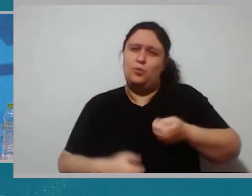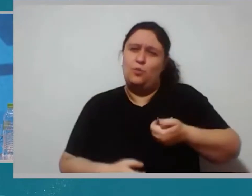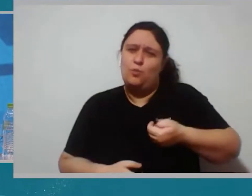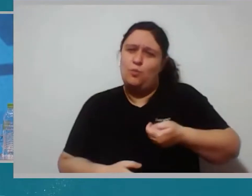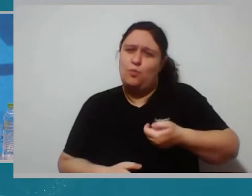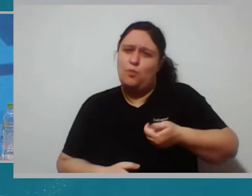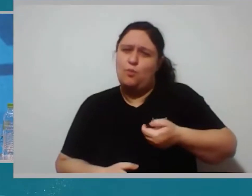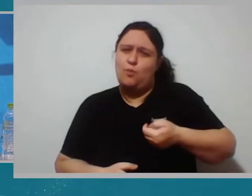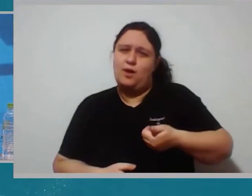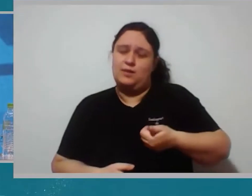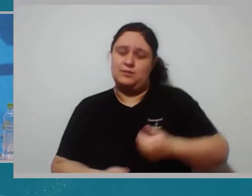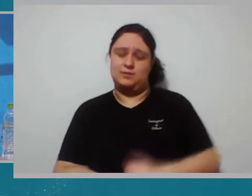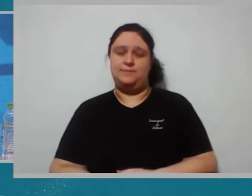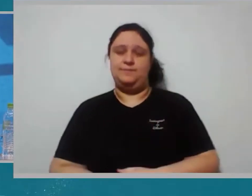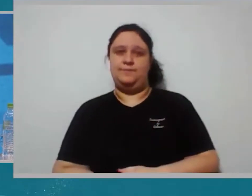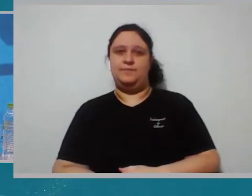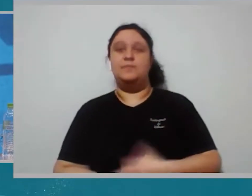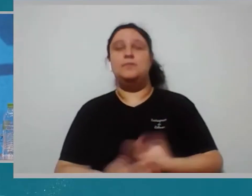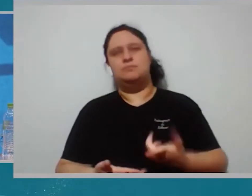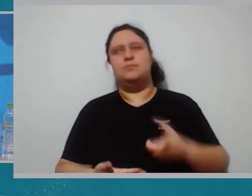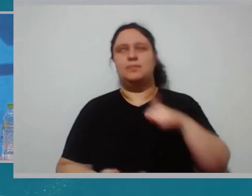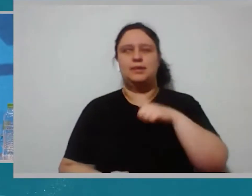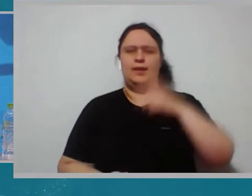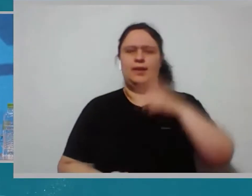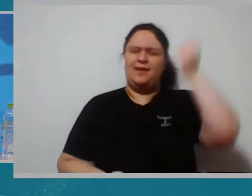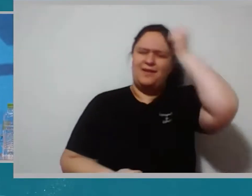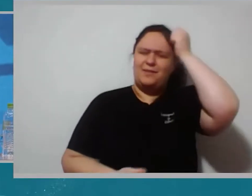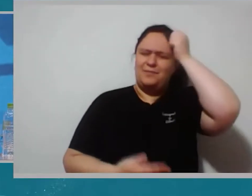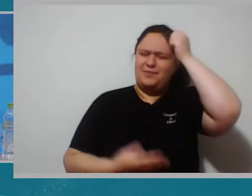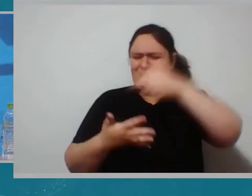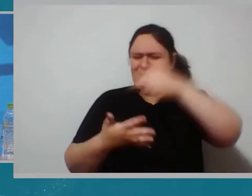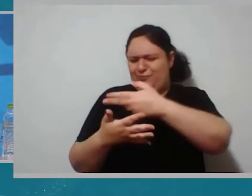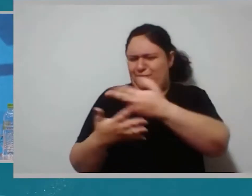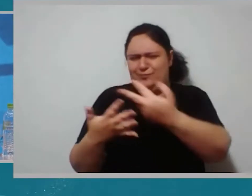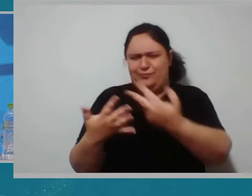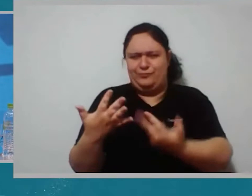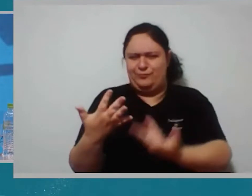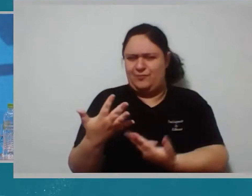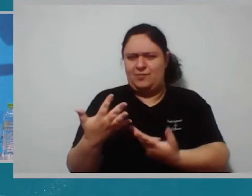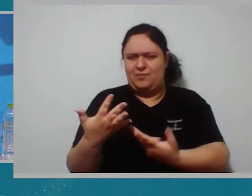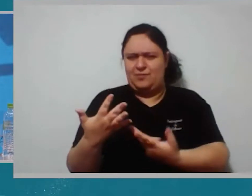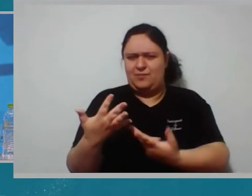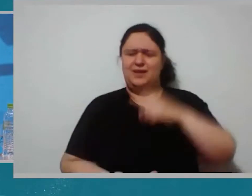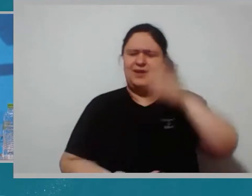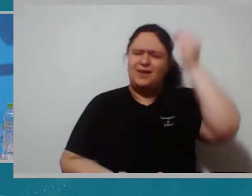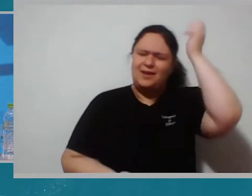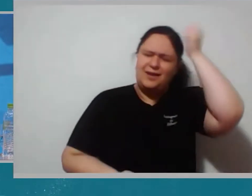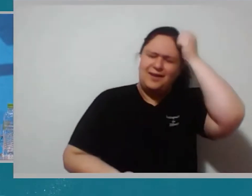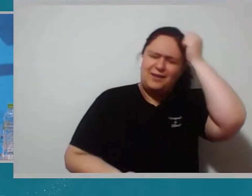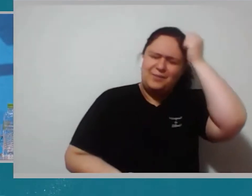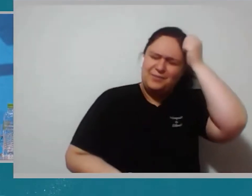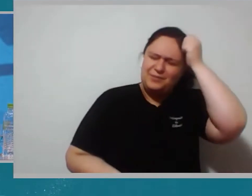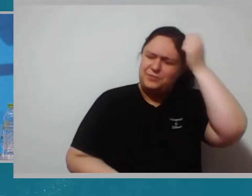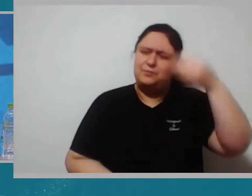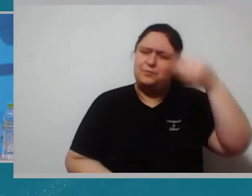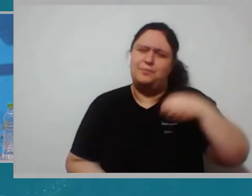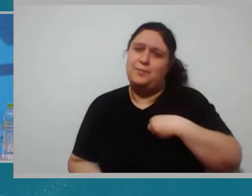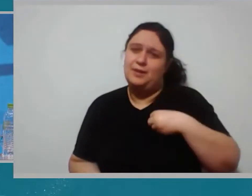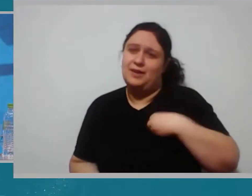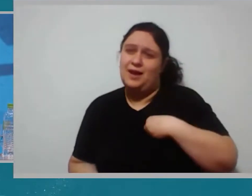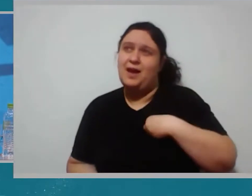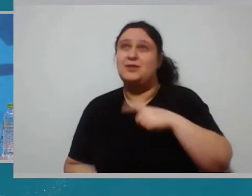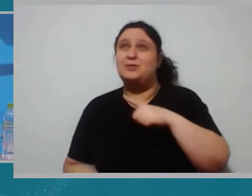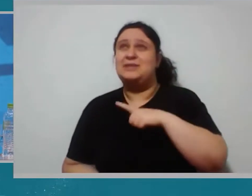tipo de arrependimento. Tem arrependimento dos pecados, tem arrependimento, remorso, que você fez as